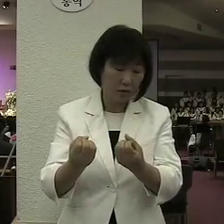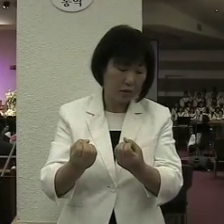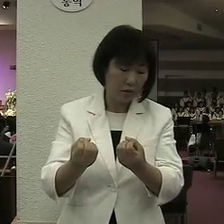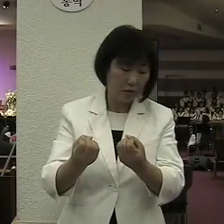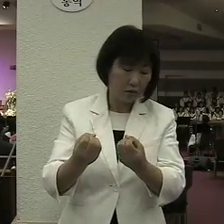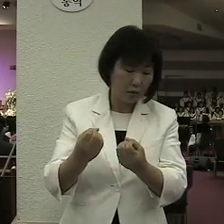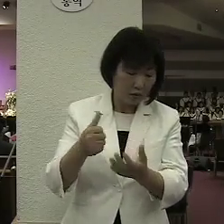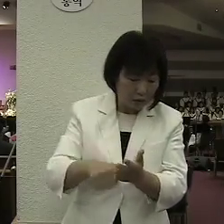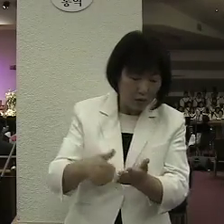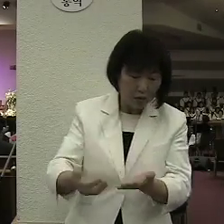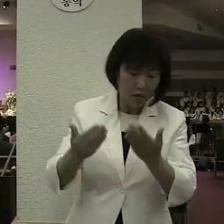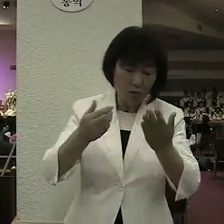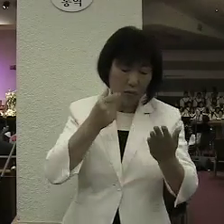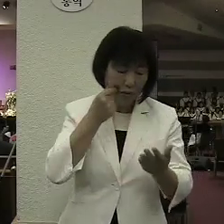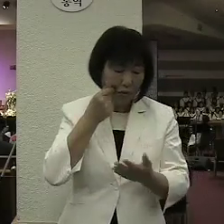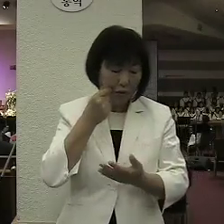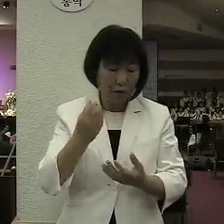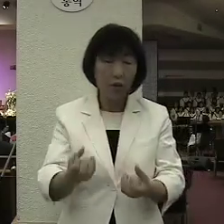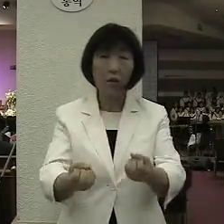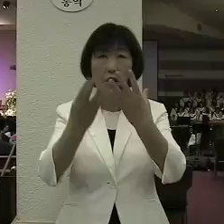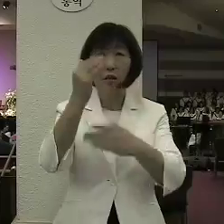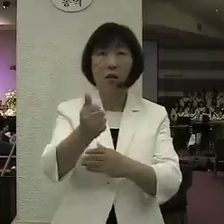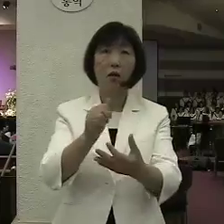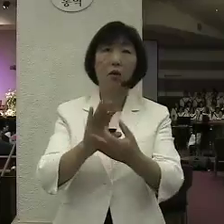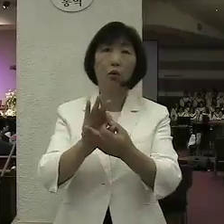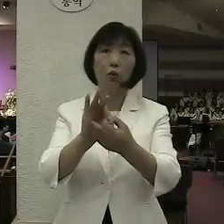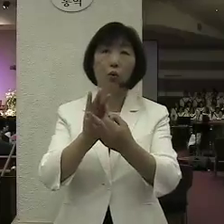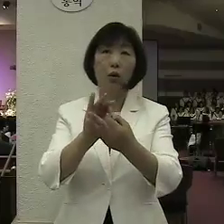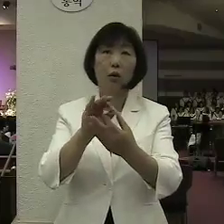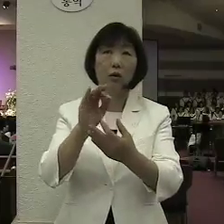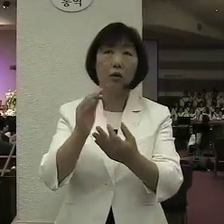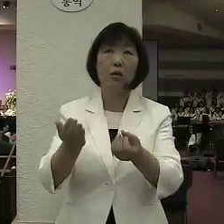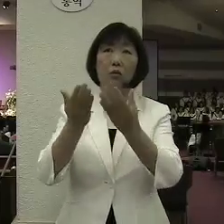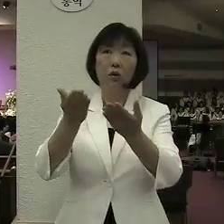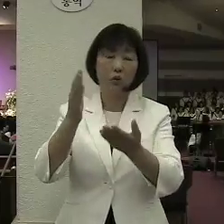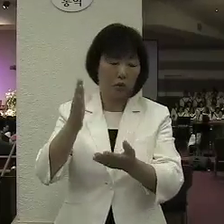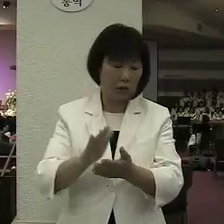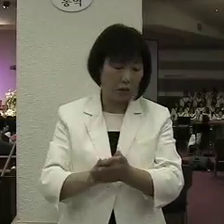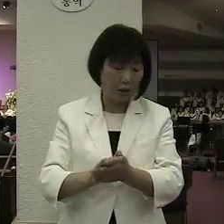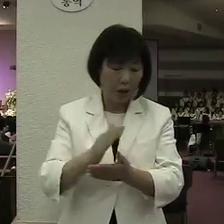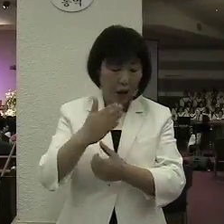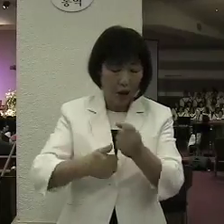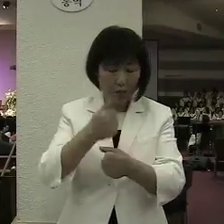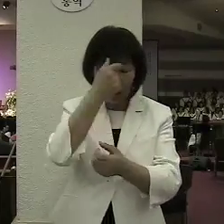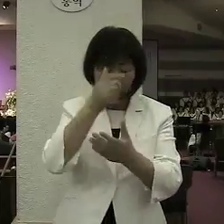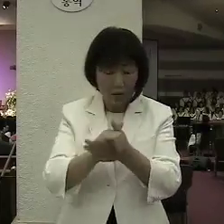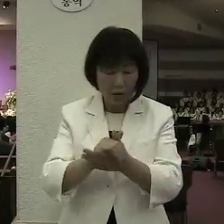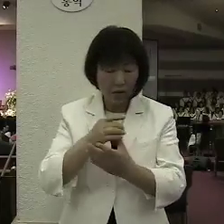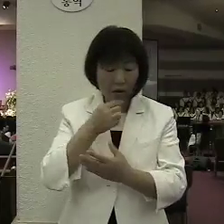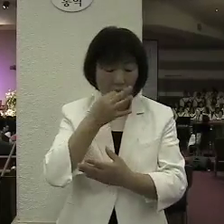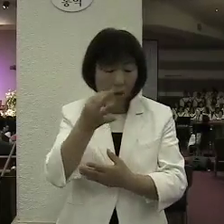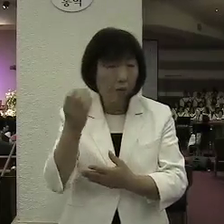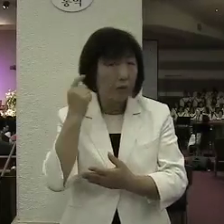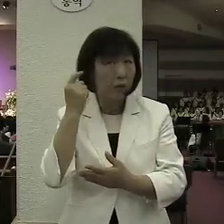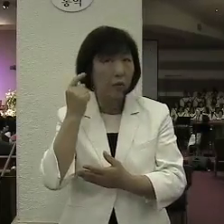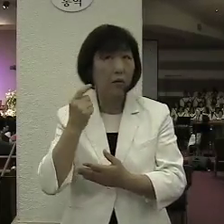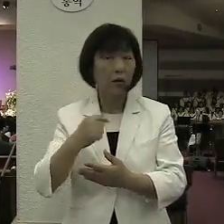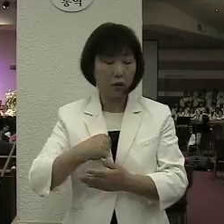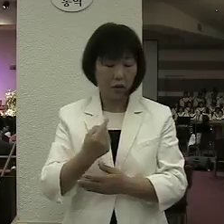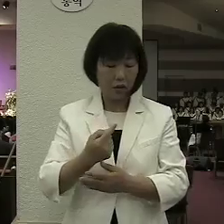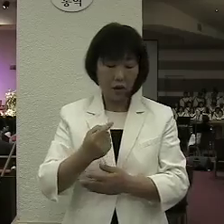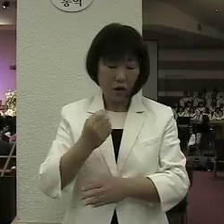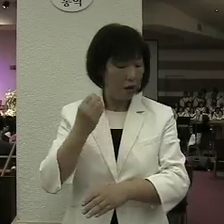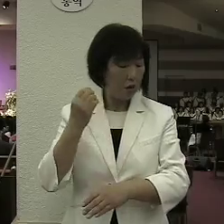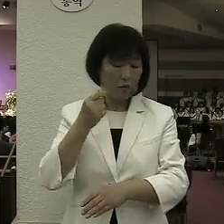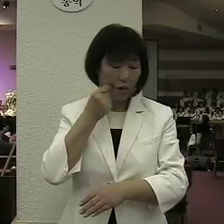기도가, 여러분들의 기도가, 저의 기도가 하나님께 완전히 연합되는, 하나님께 직선으로 나가는 기도가